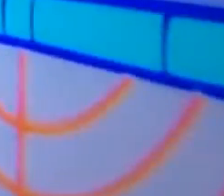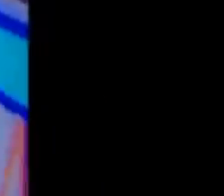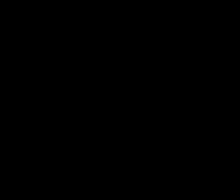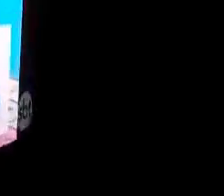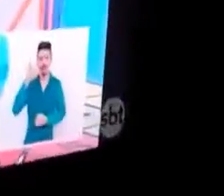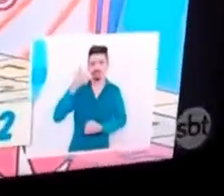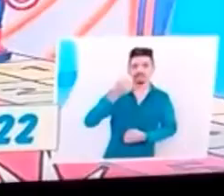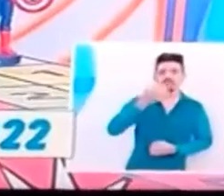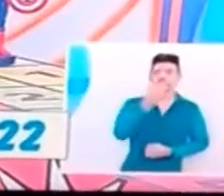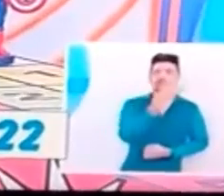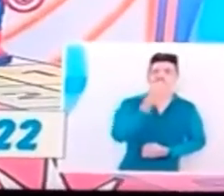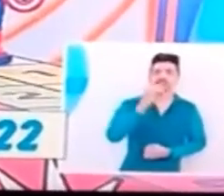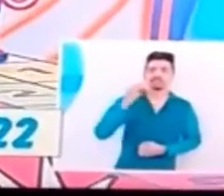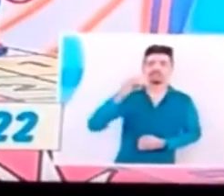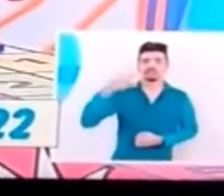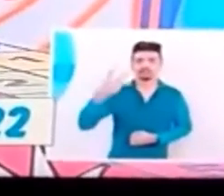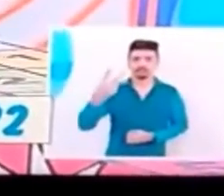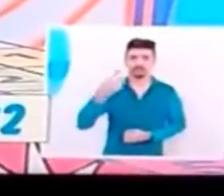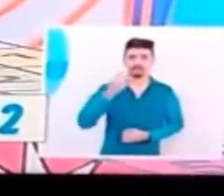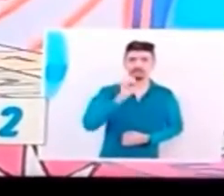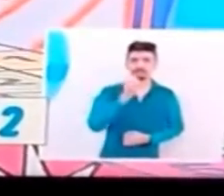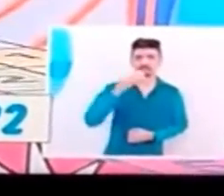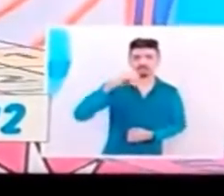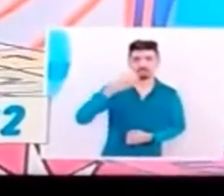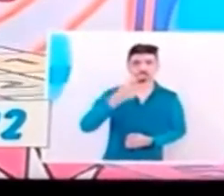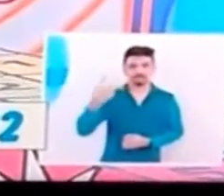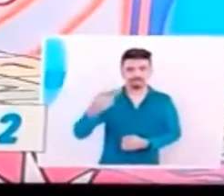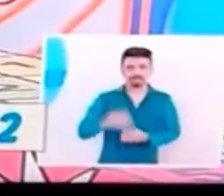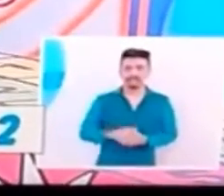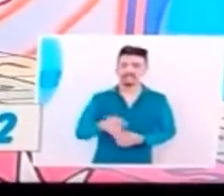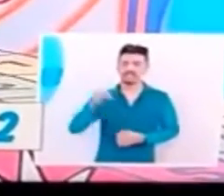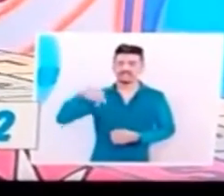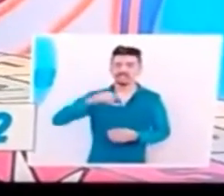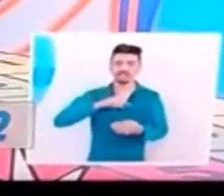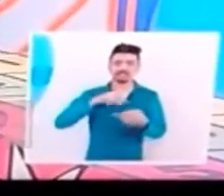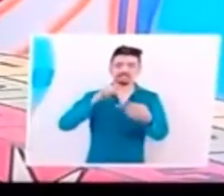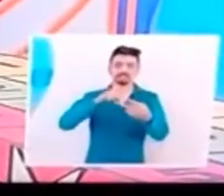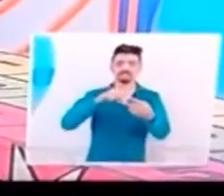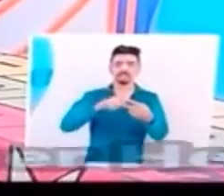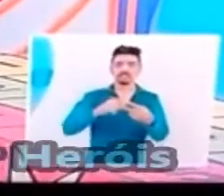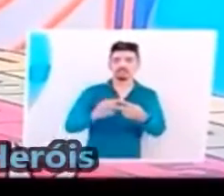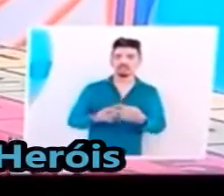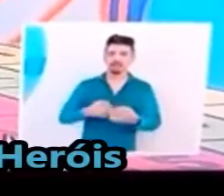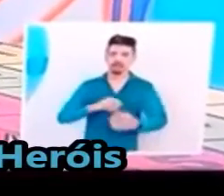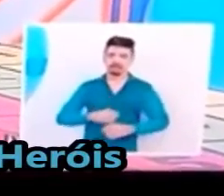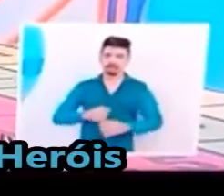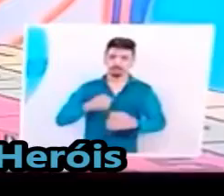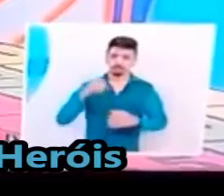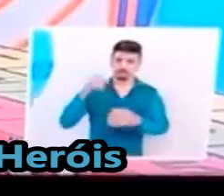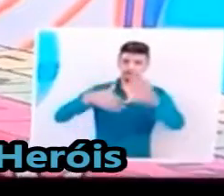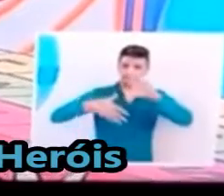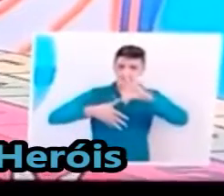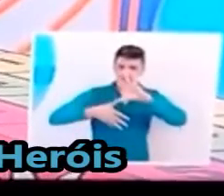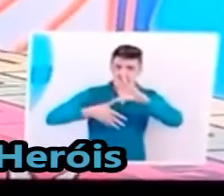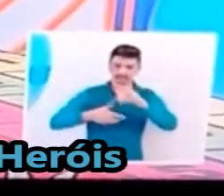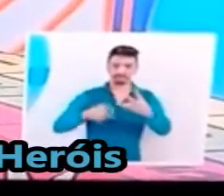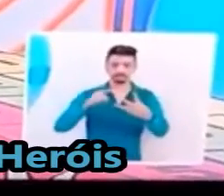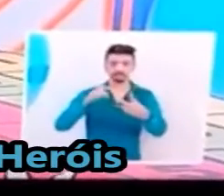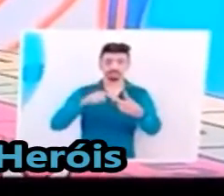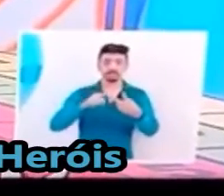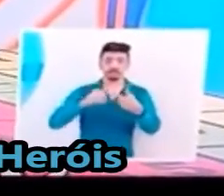8, 9, 2, 2. Eu tenho aqui o Capitão América. Eu tenho o Batman. E eu tenho o